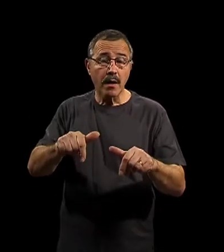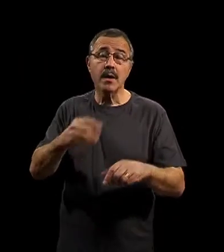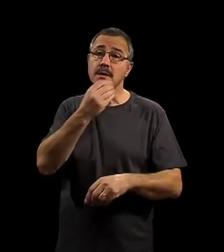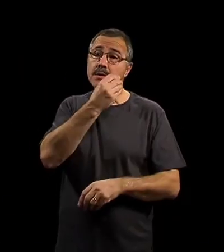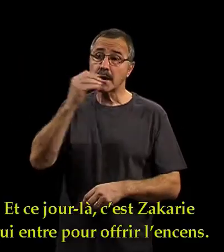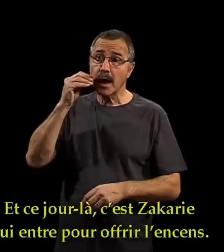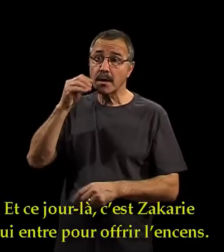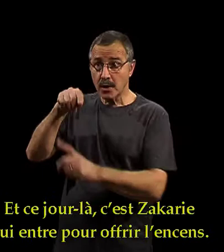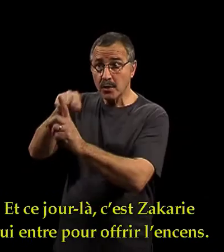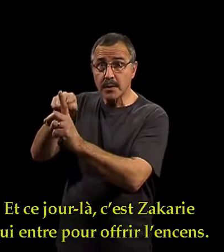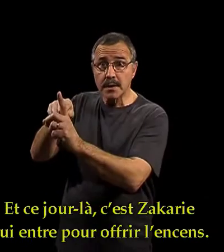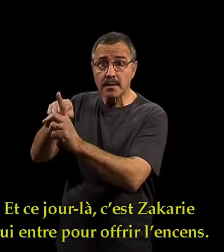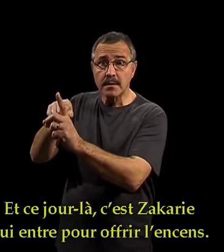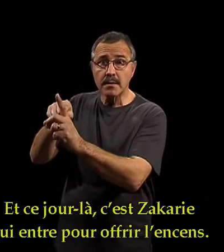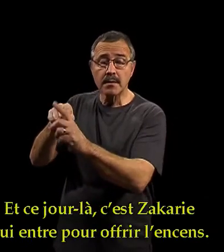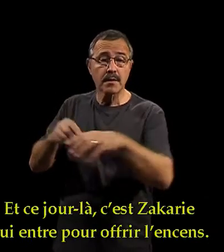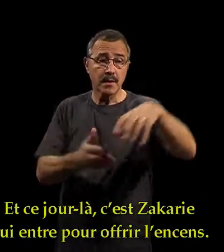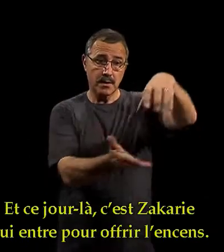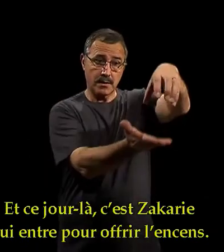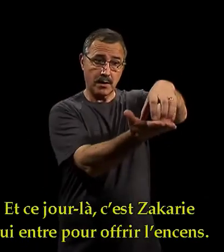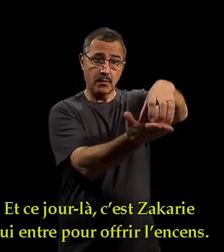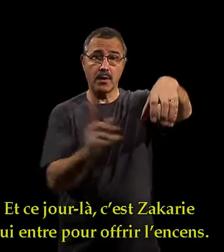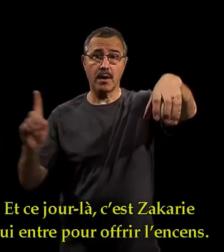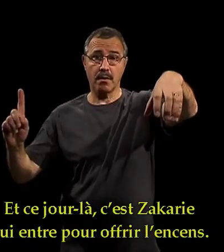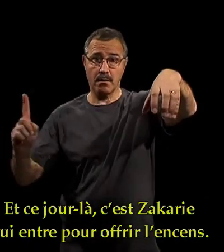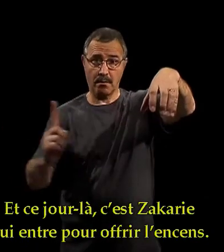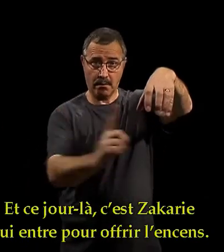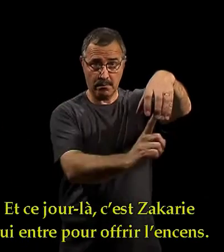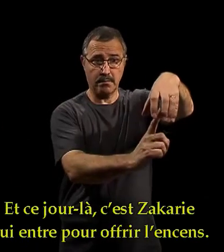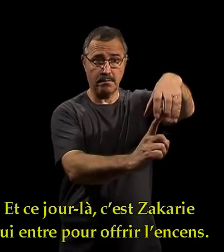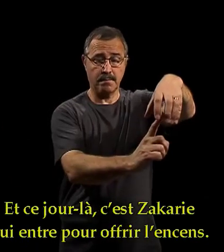Et ce jour-là, c'est Zacharie qui entre pour offrir l'encens.